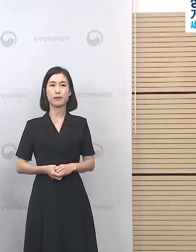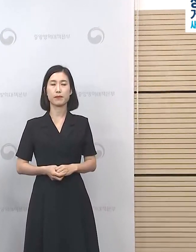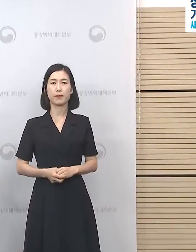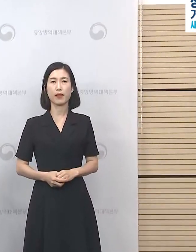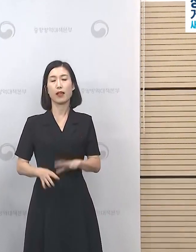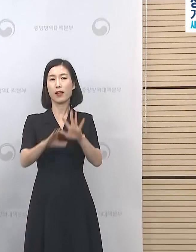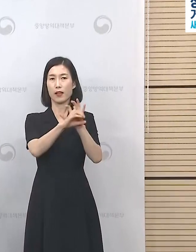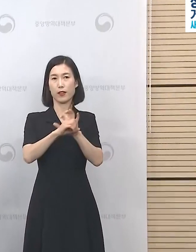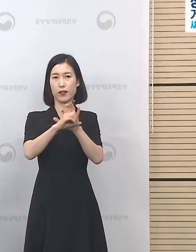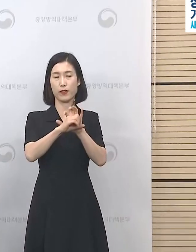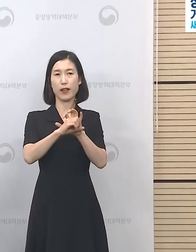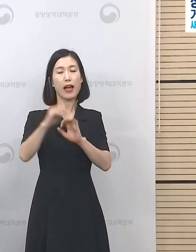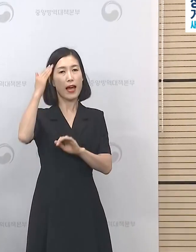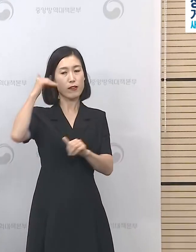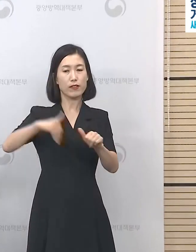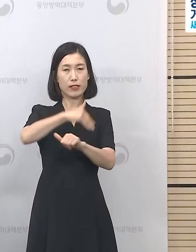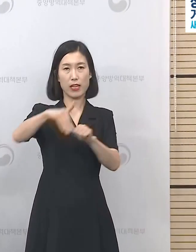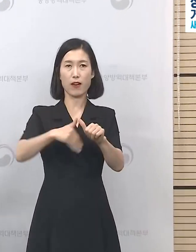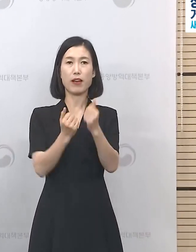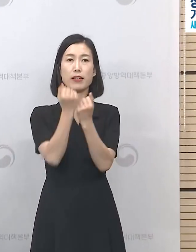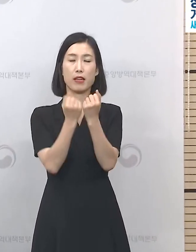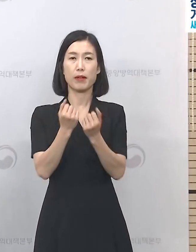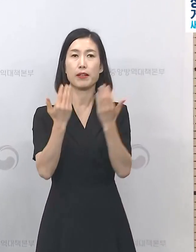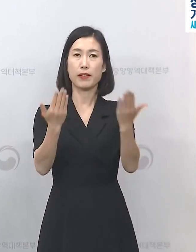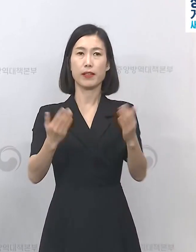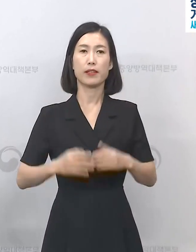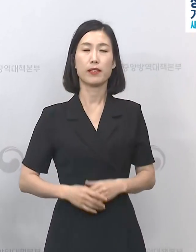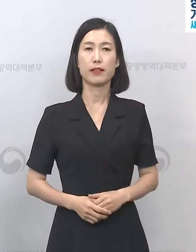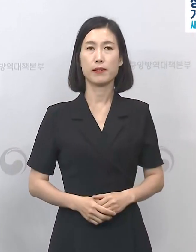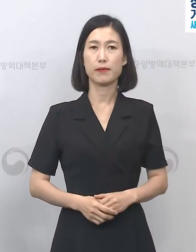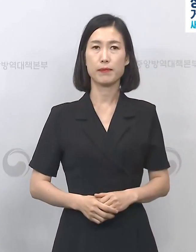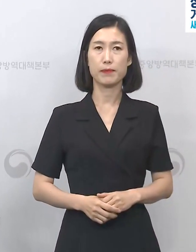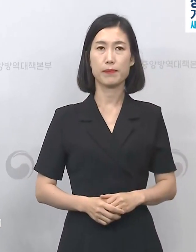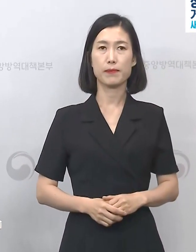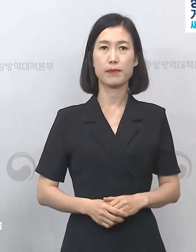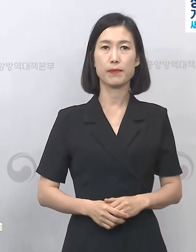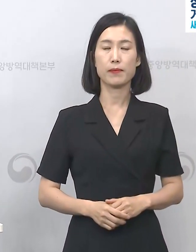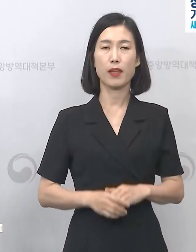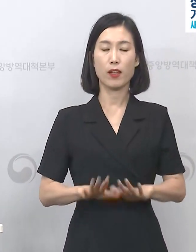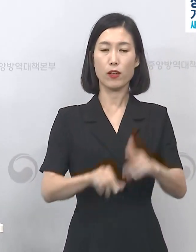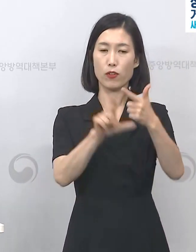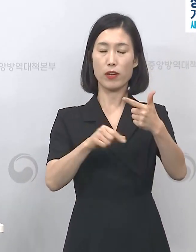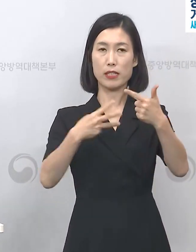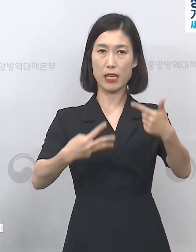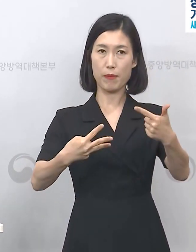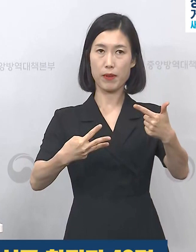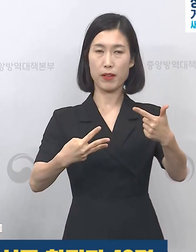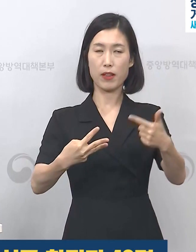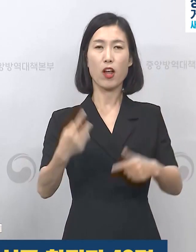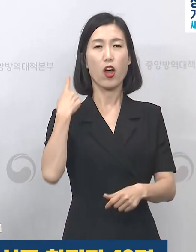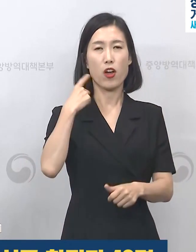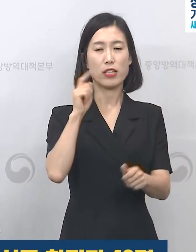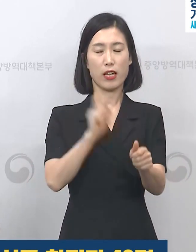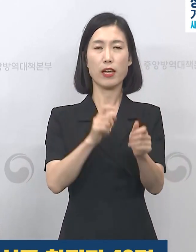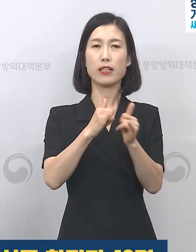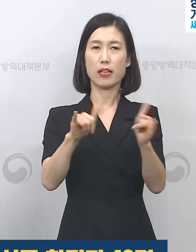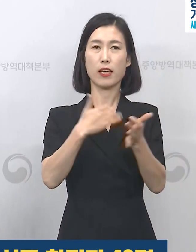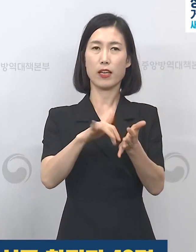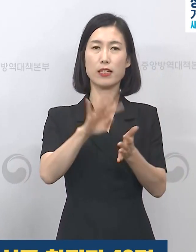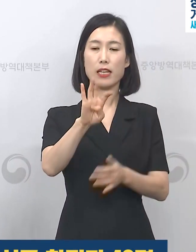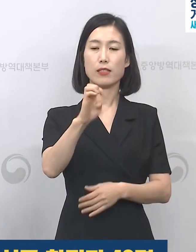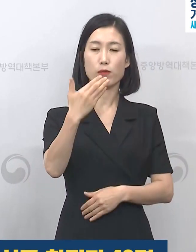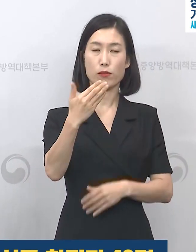네, 코로나 바이러스 감염증 19 국내 발생 현황을 말씀드리겠습니다. 6월 3일 현재 신규